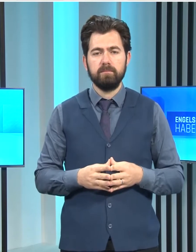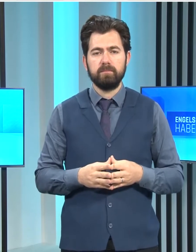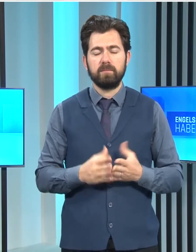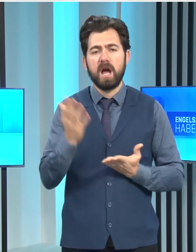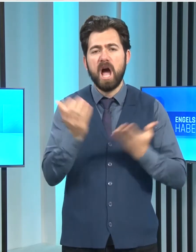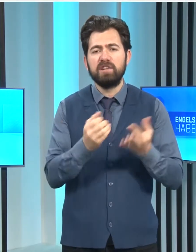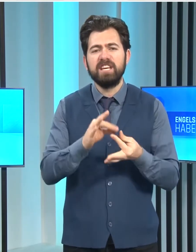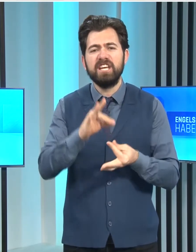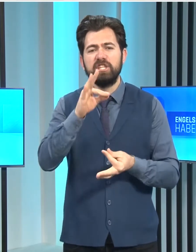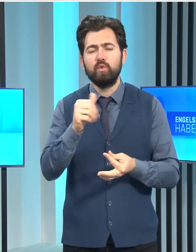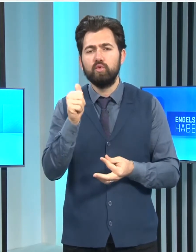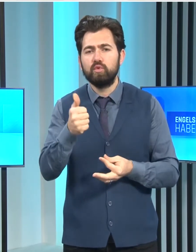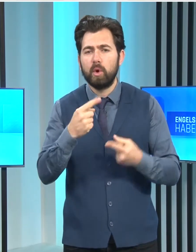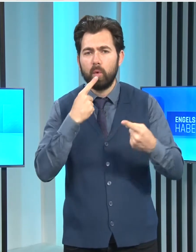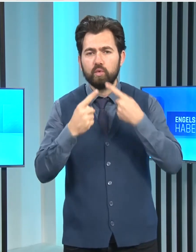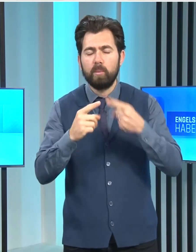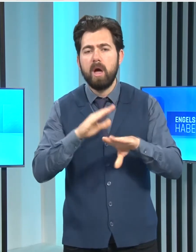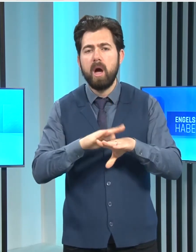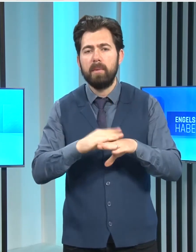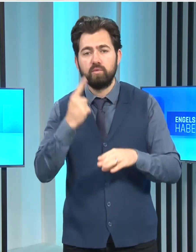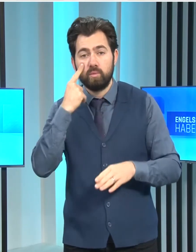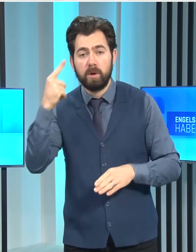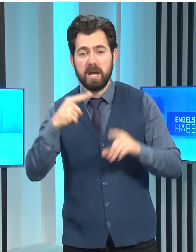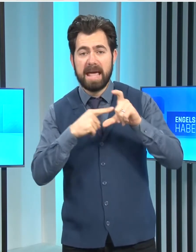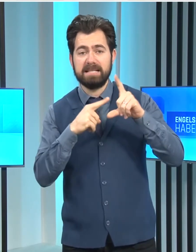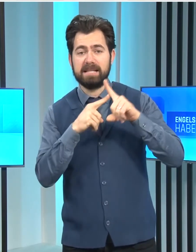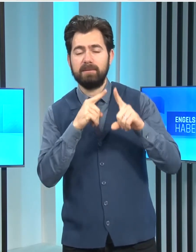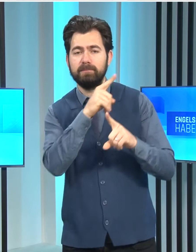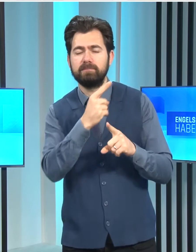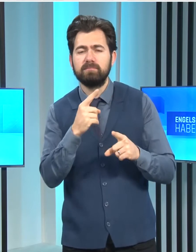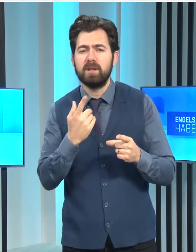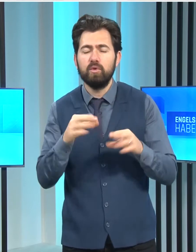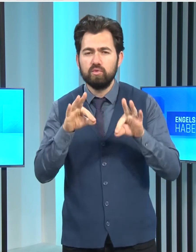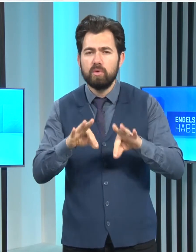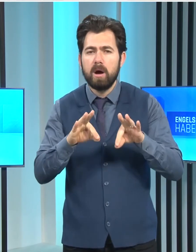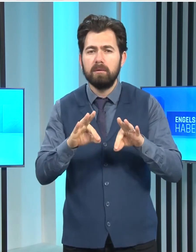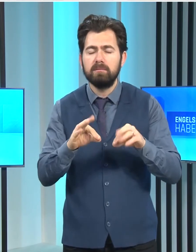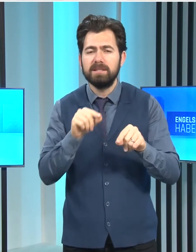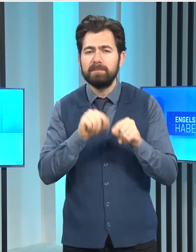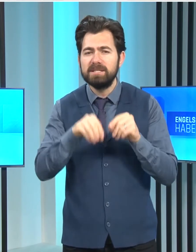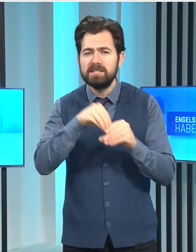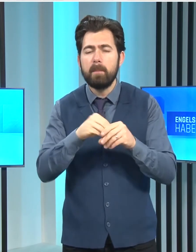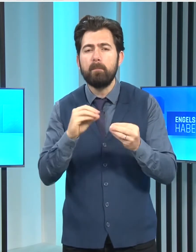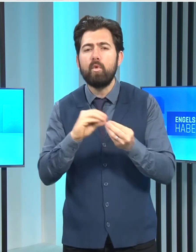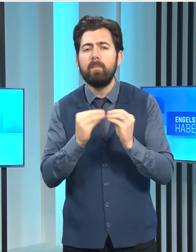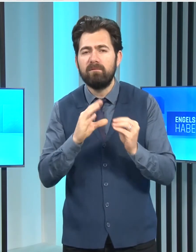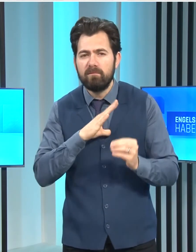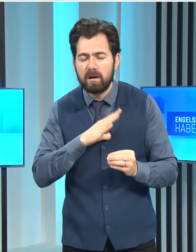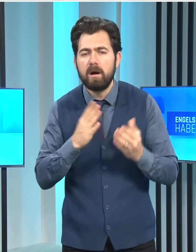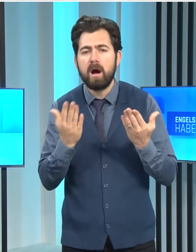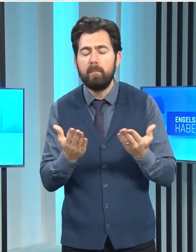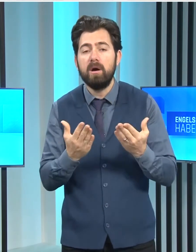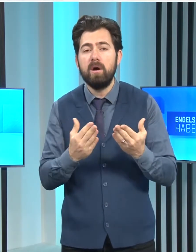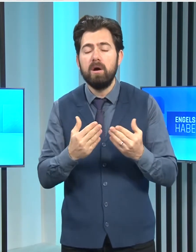Tüketiciler Günü etkinliğinde konuşan Cumhurbaşkanı Tatar, her şeye rağmen ülkede ticaret ve